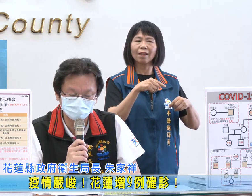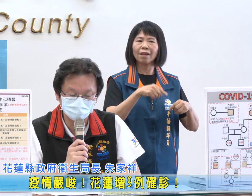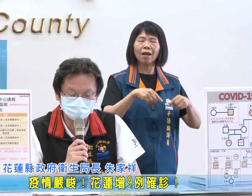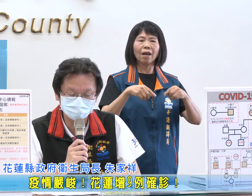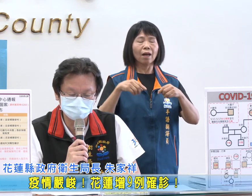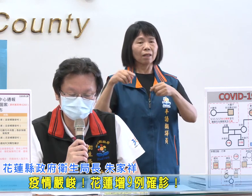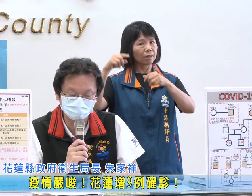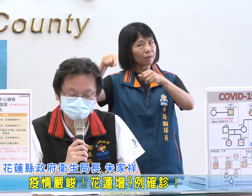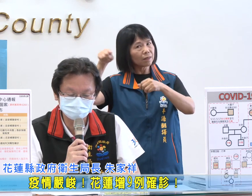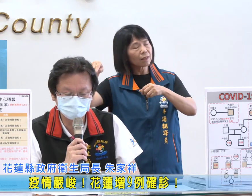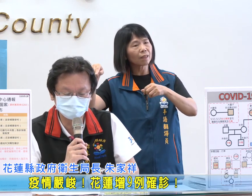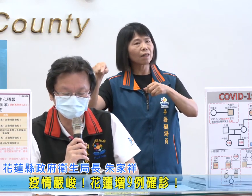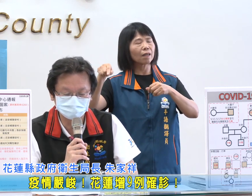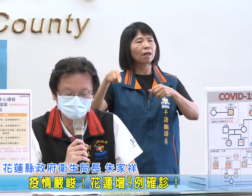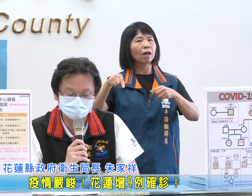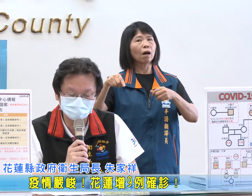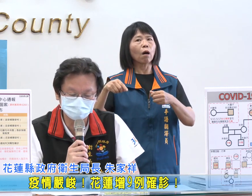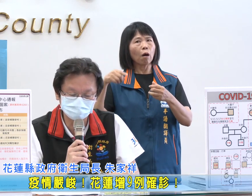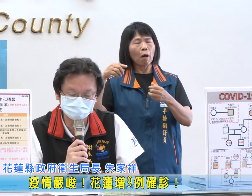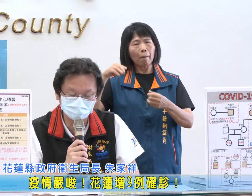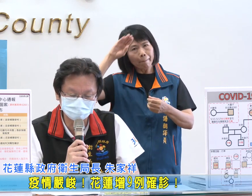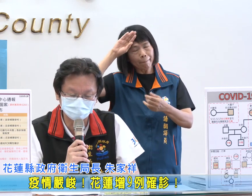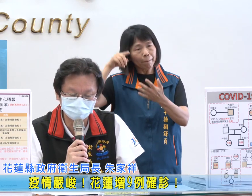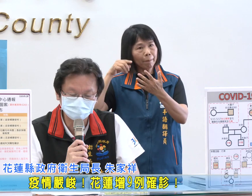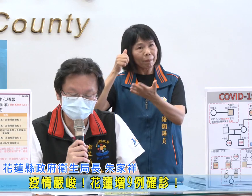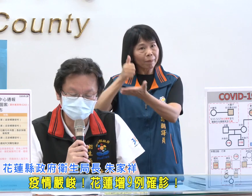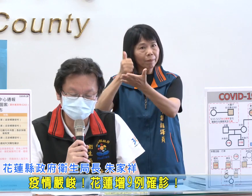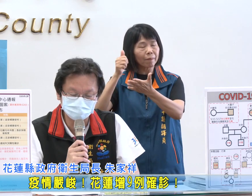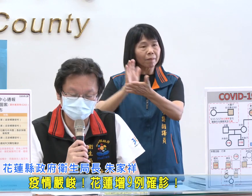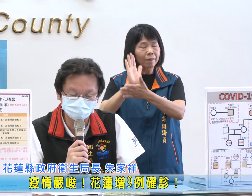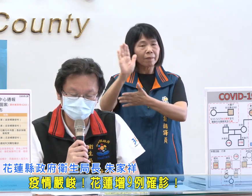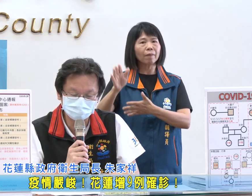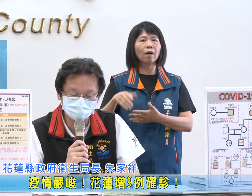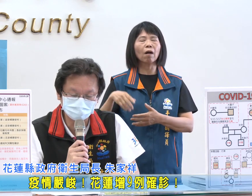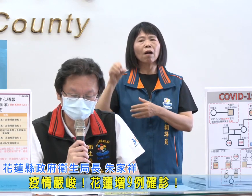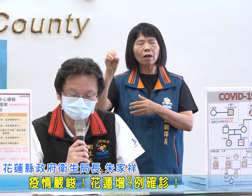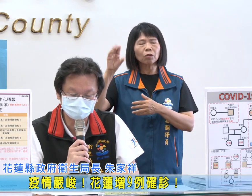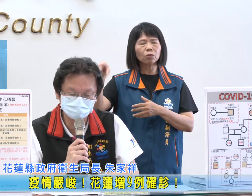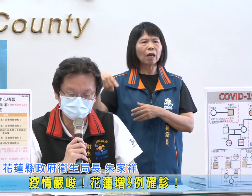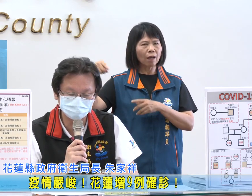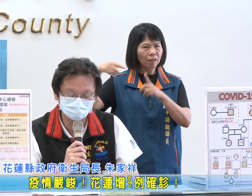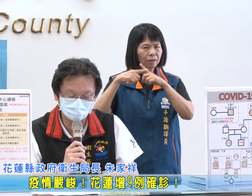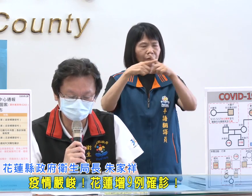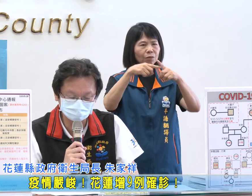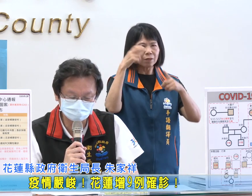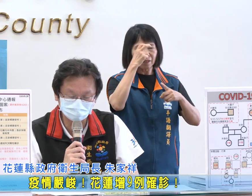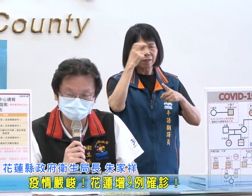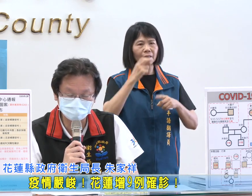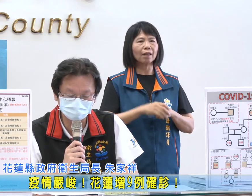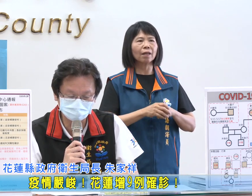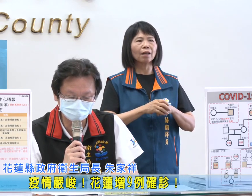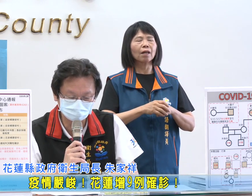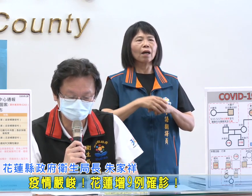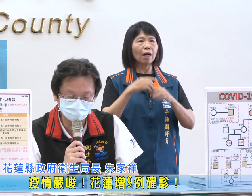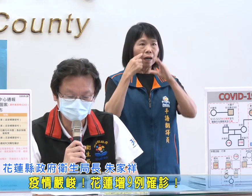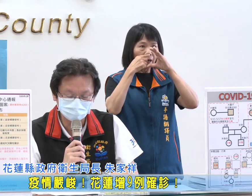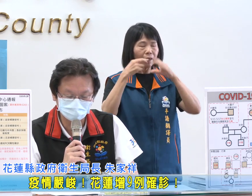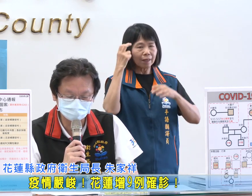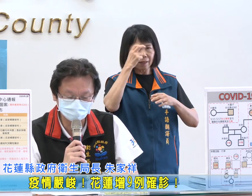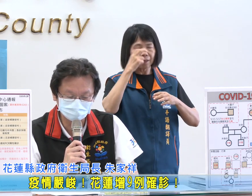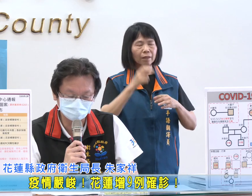岸母哈，那确诊之后，他通知采检，因此在5月27号下午，这个采检结果